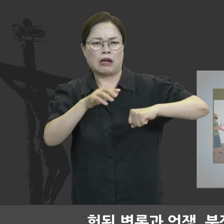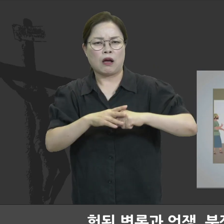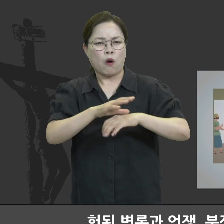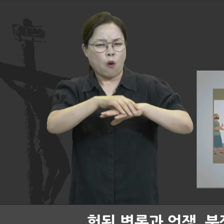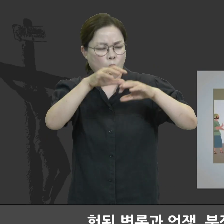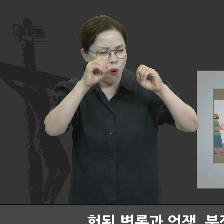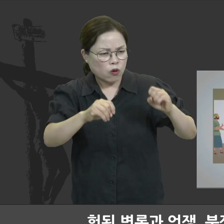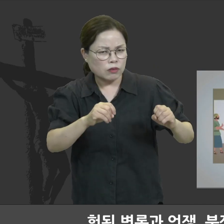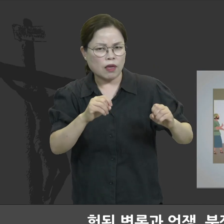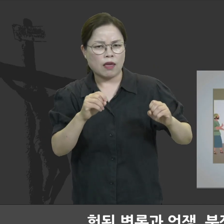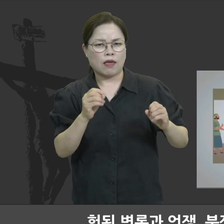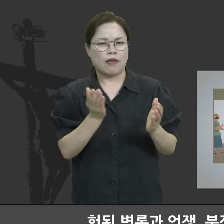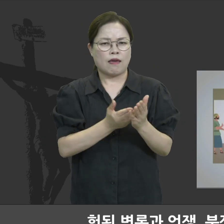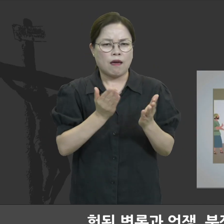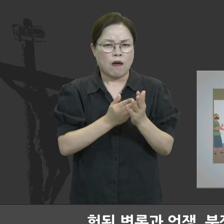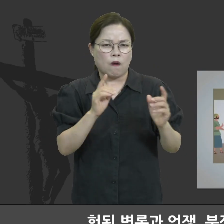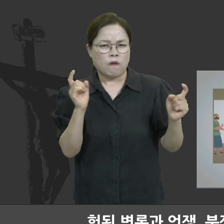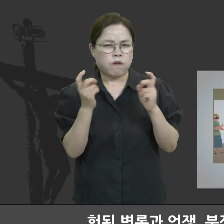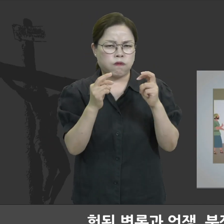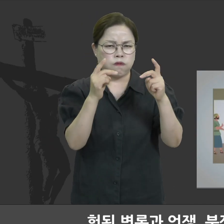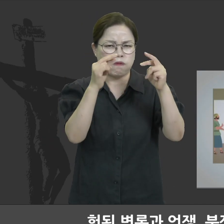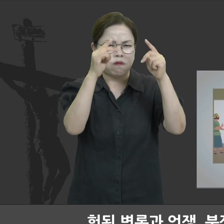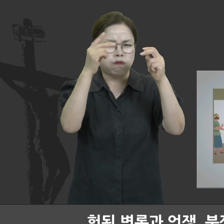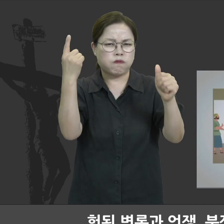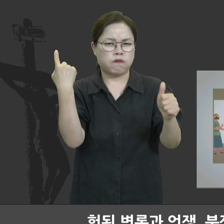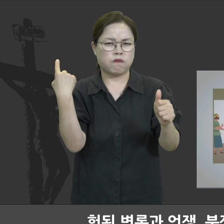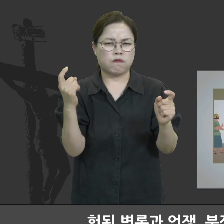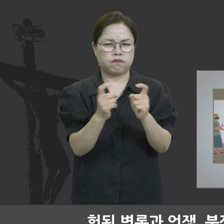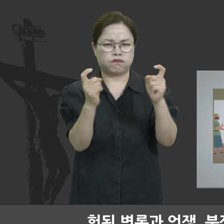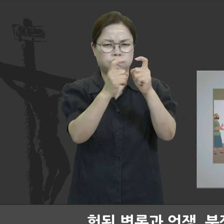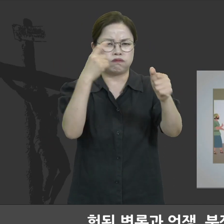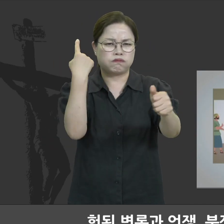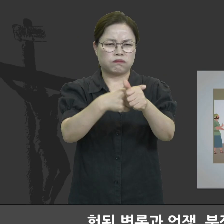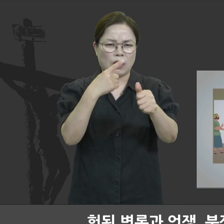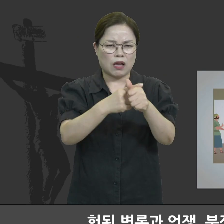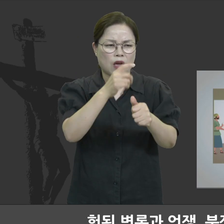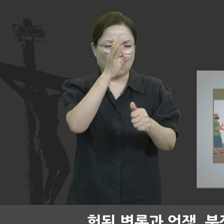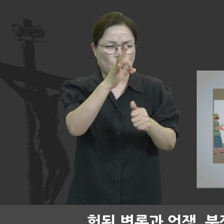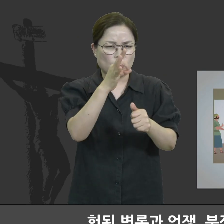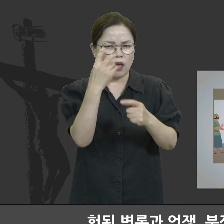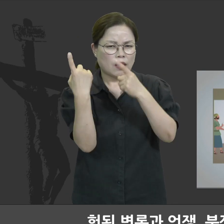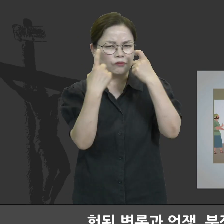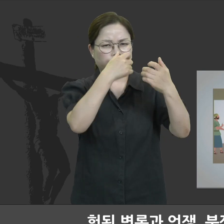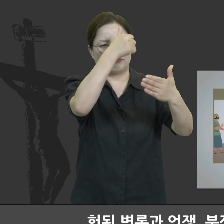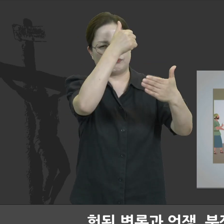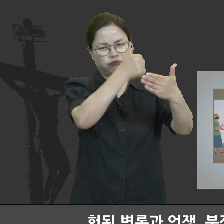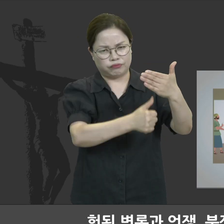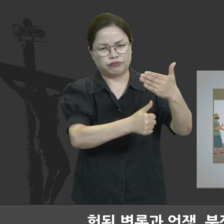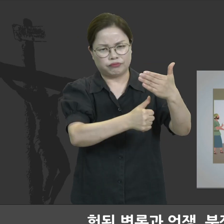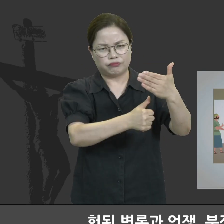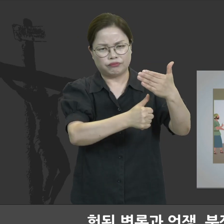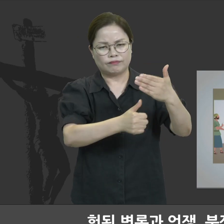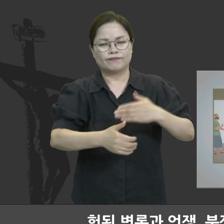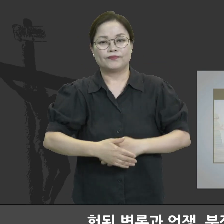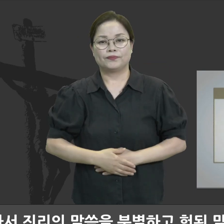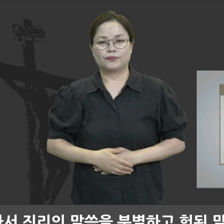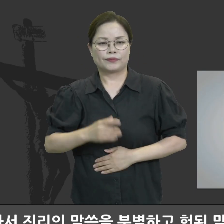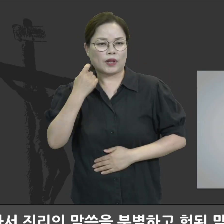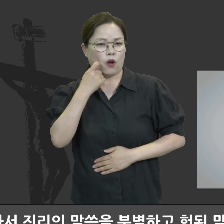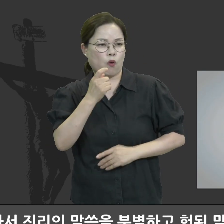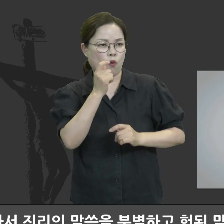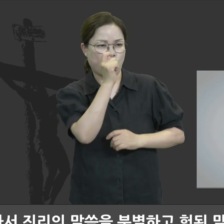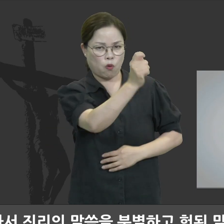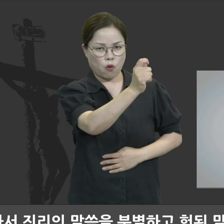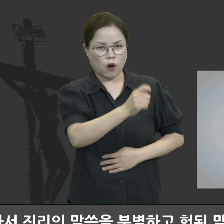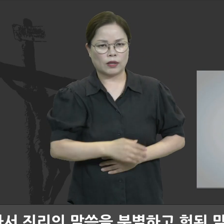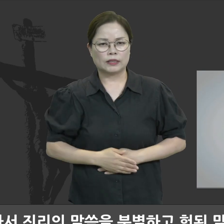헛된 변론과 언쟁, 분쟁과 비방, 돈에 대한 시험과 올무에 걸린다고 경고합니다.